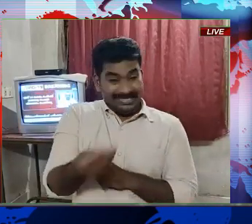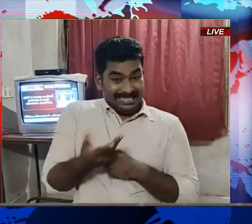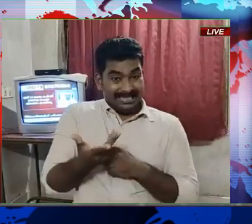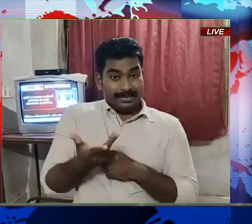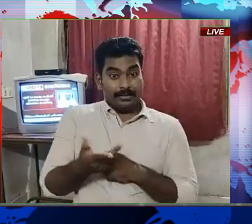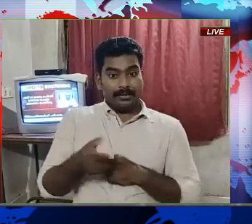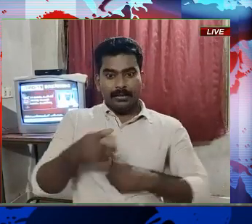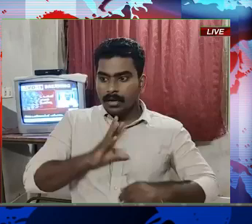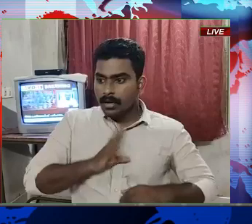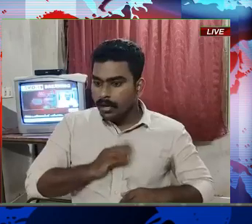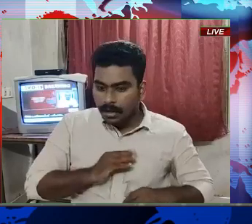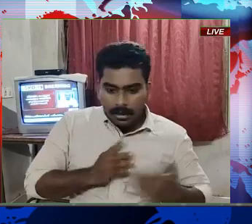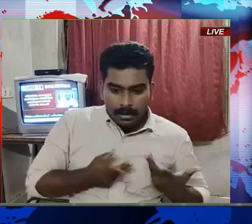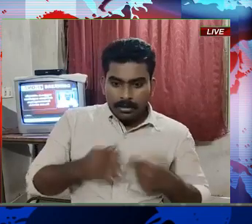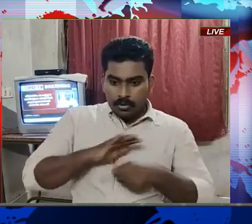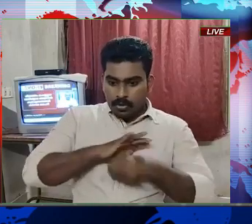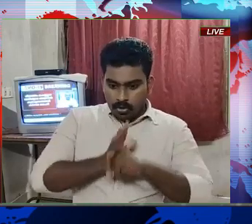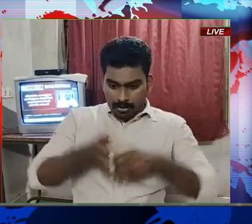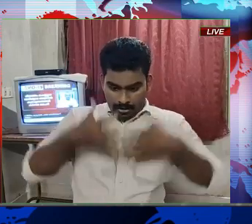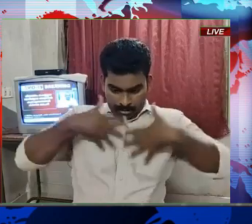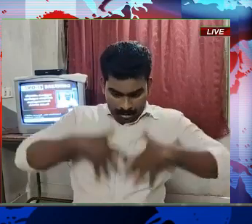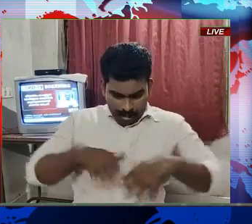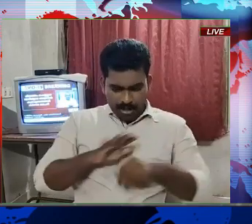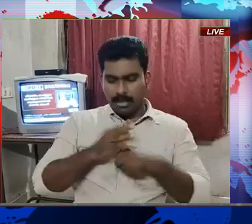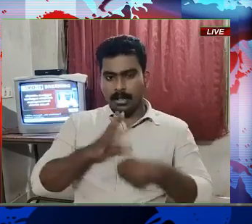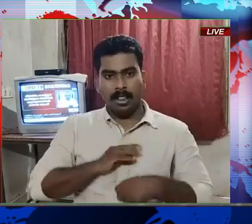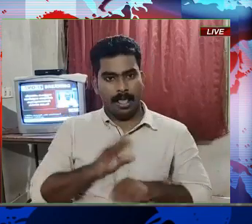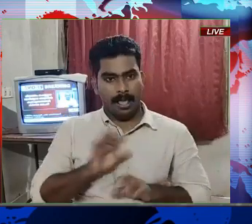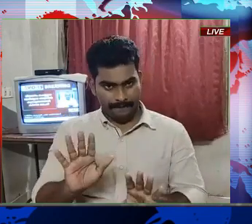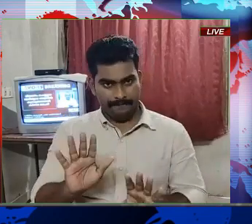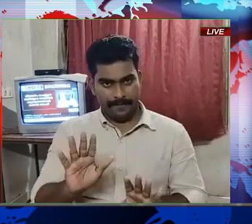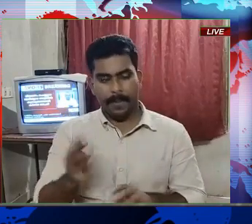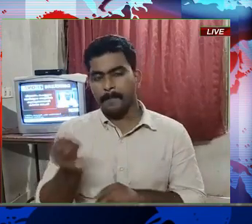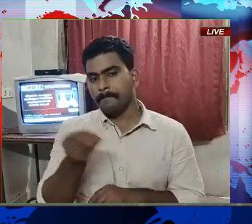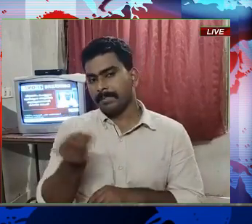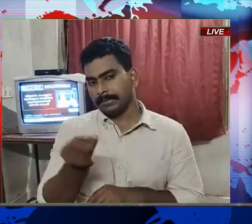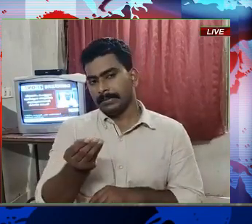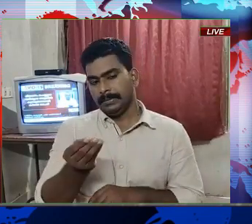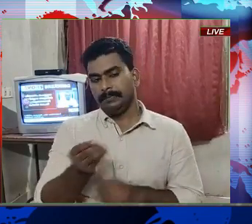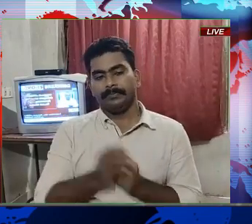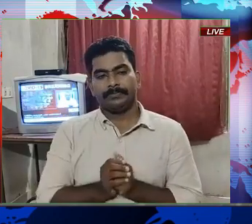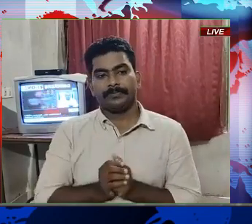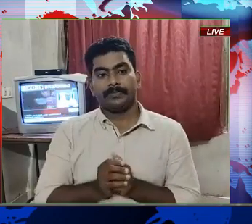താമസിക്കുന്നതിന്, ക്വാറന്റൈൻ കഴിയുന്നതിന് ഉള്ളൊരു സൗകര്യം